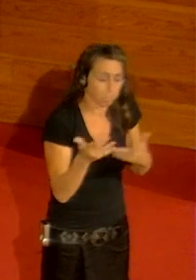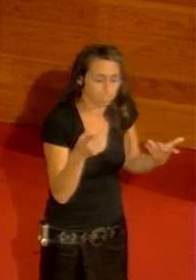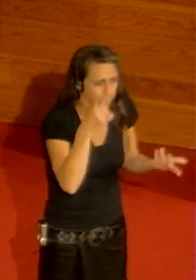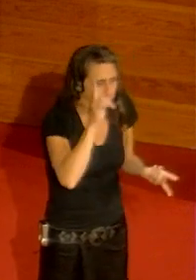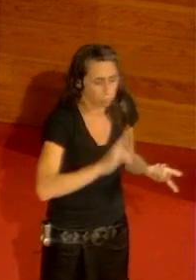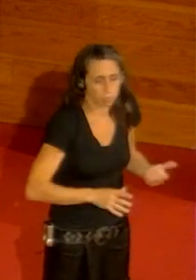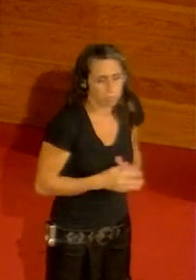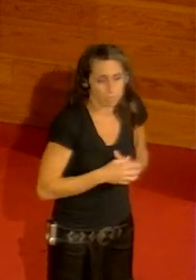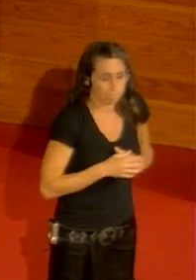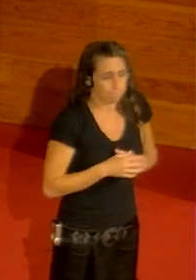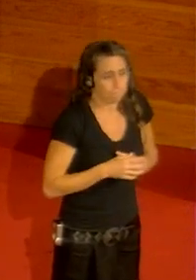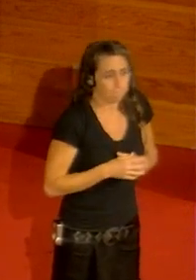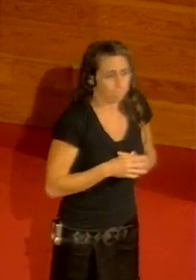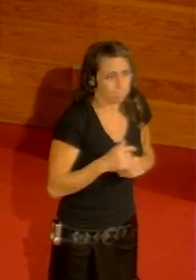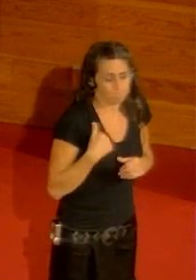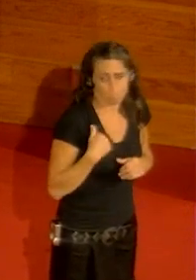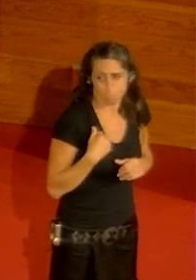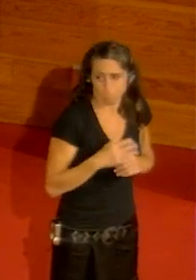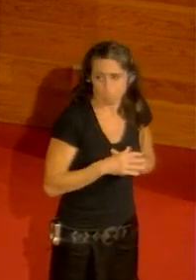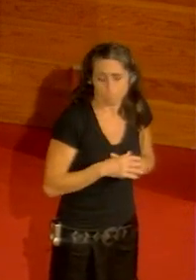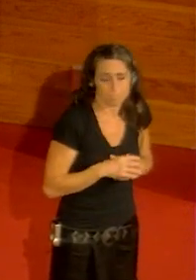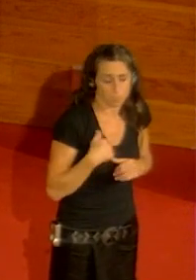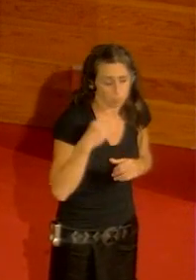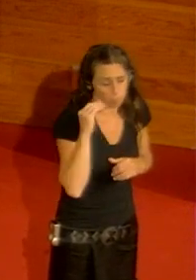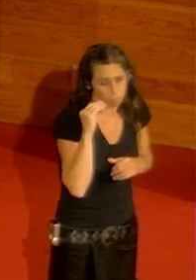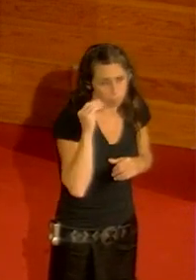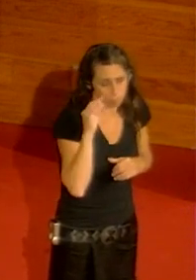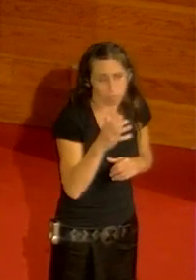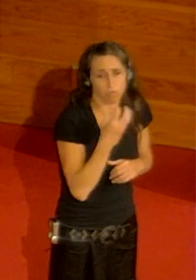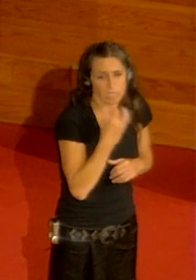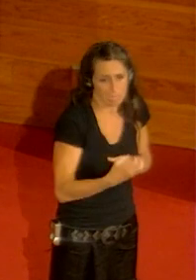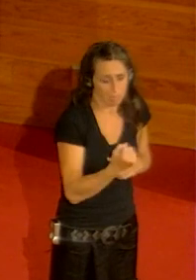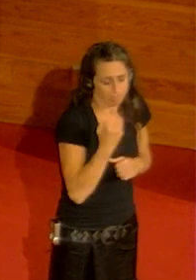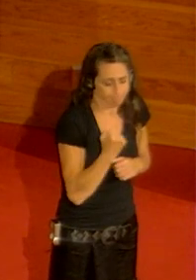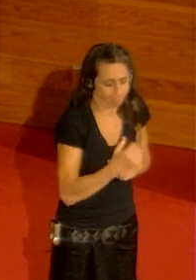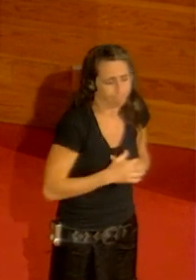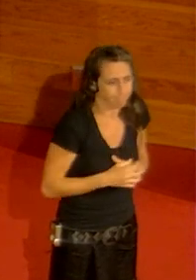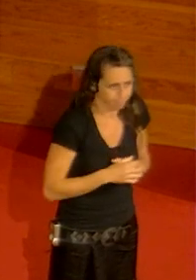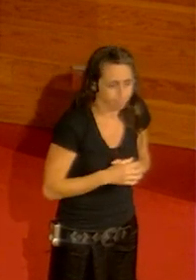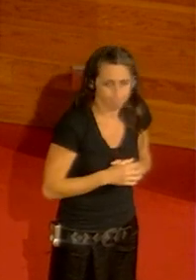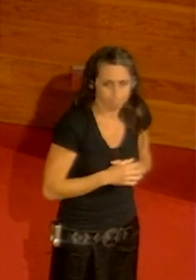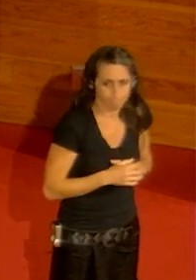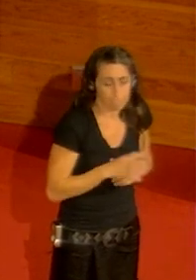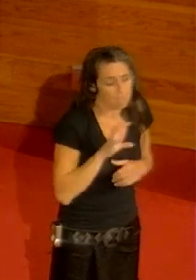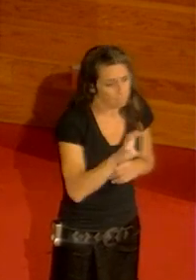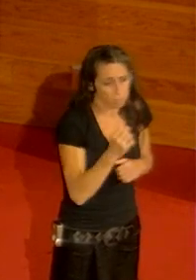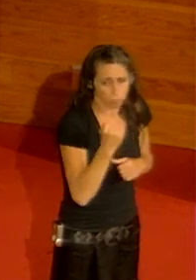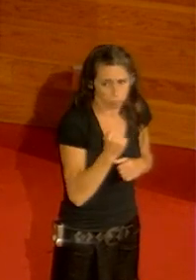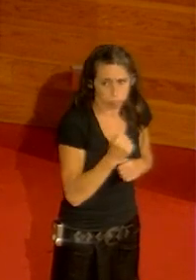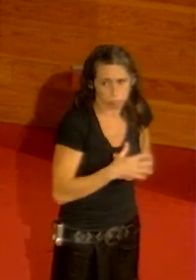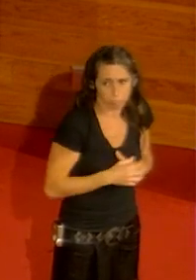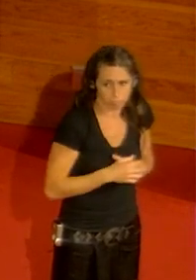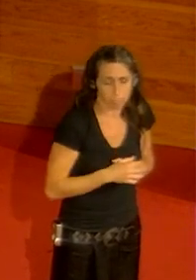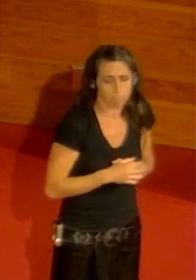yo creo que precisamente el Israel es muy poderoso es un país muy poderoso tiene